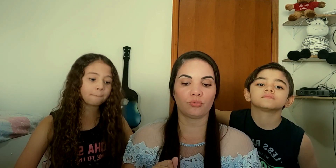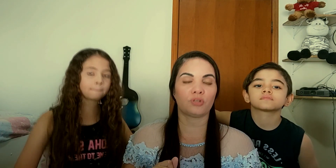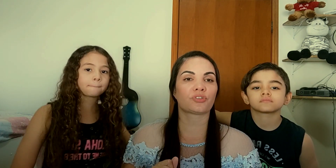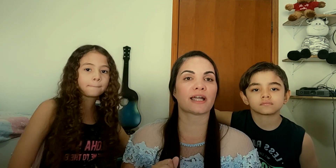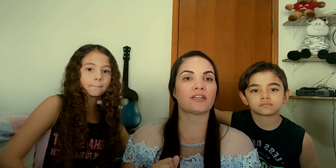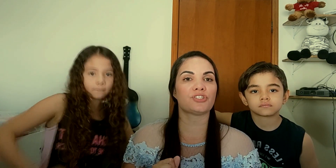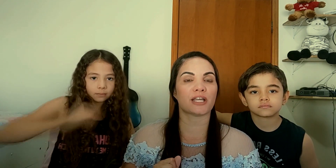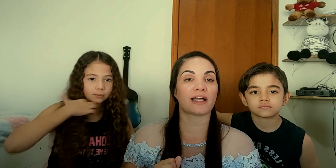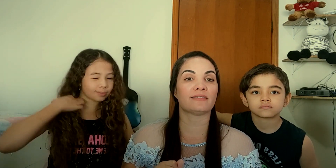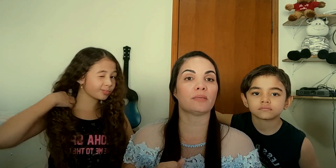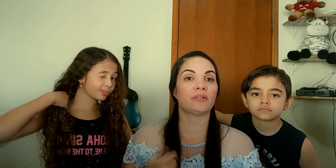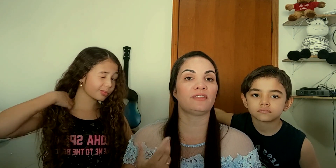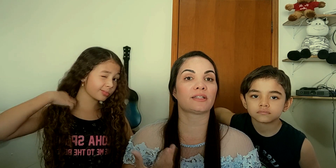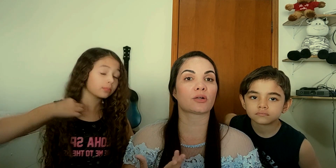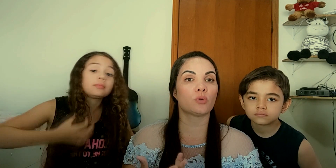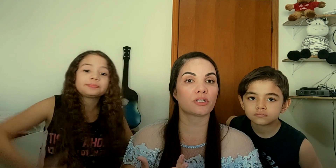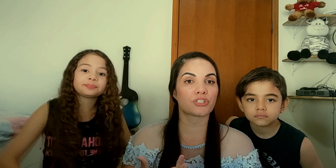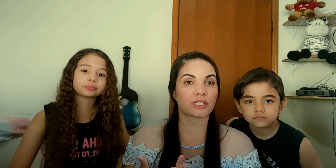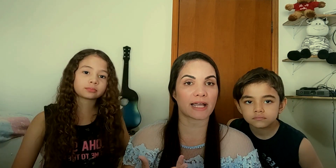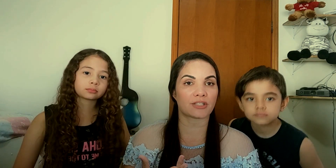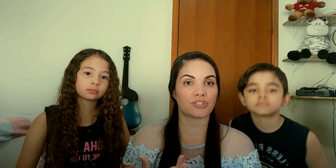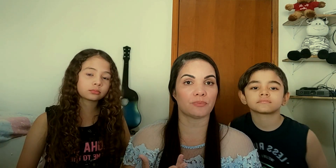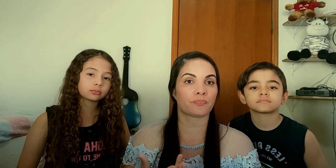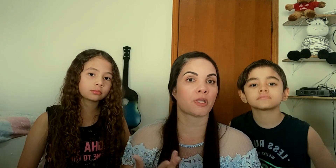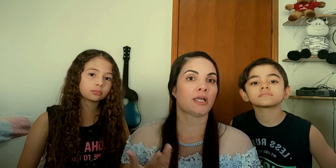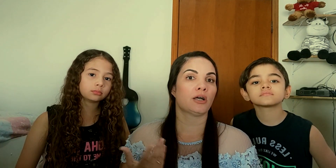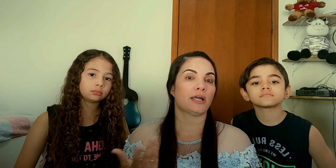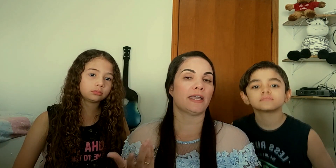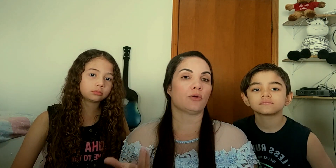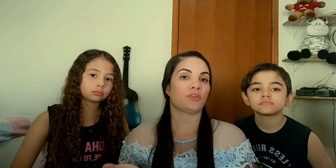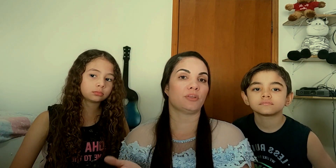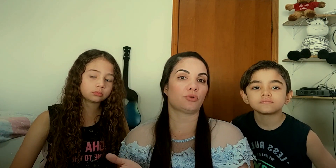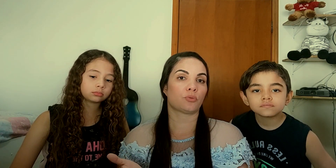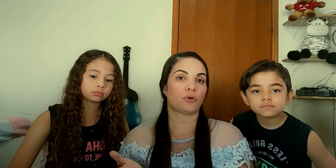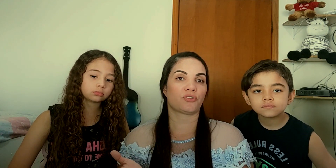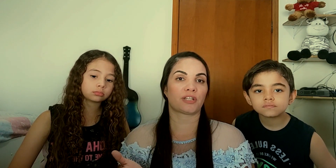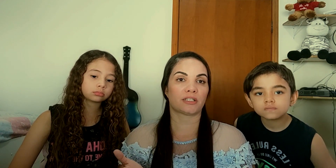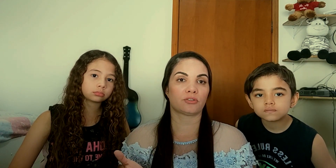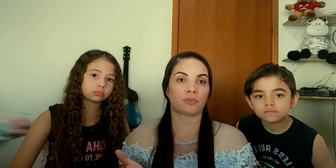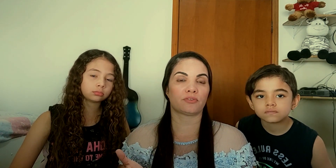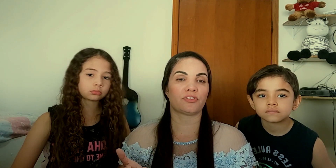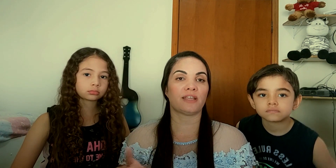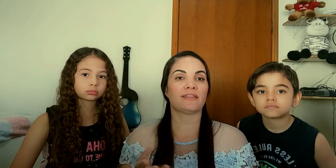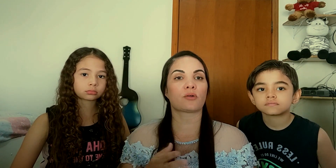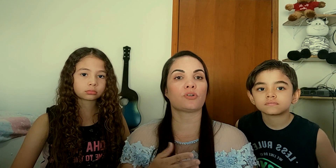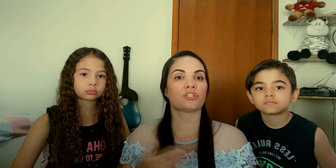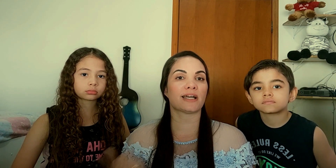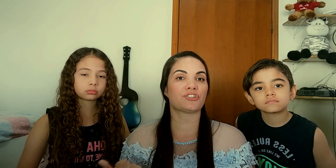números cardeais representam a quantidade. Um exemplo que eu posso estar dando para vocês é a quantidade de